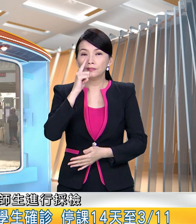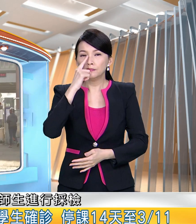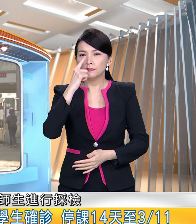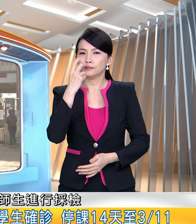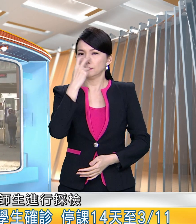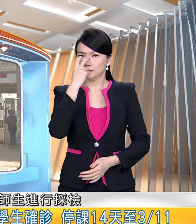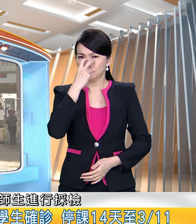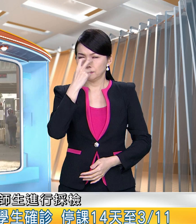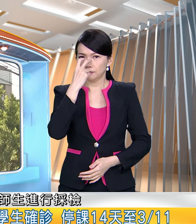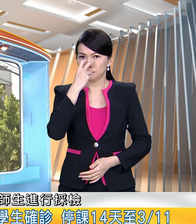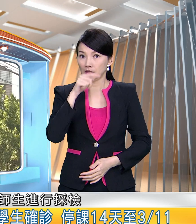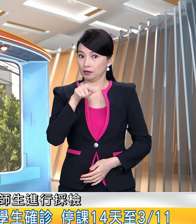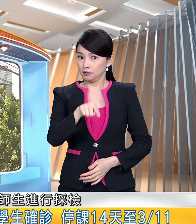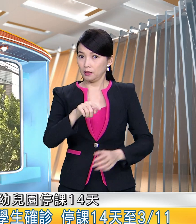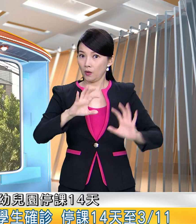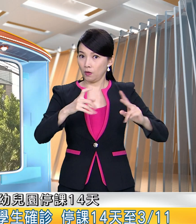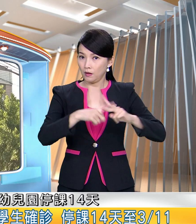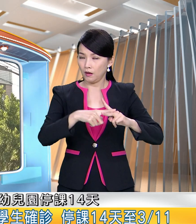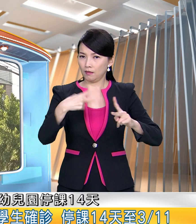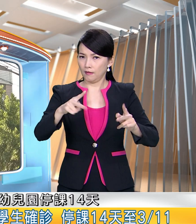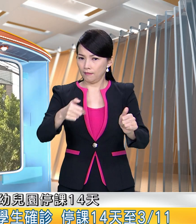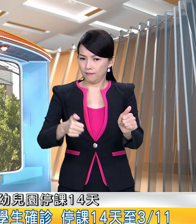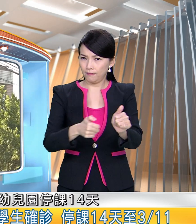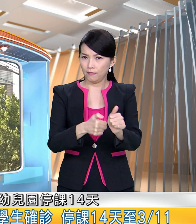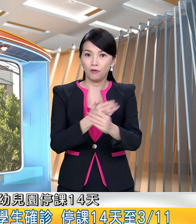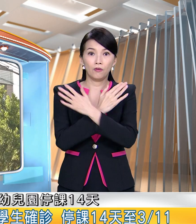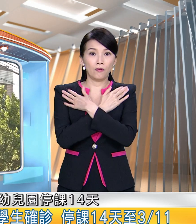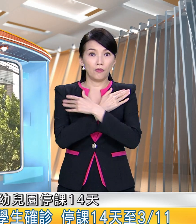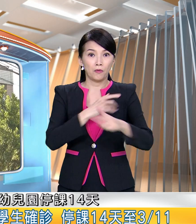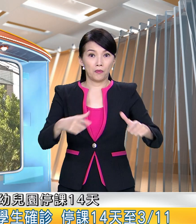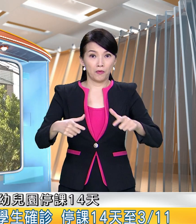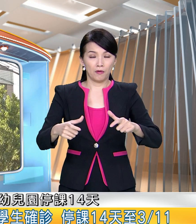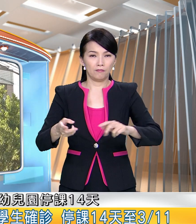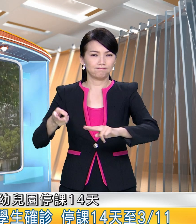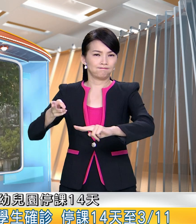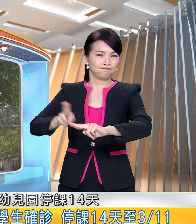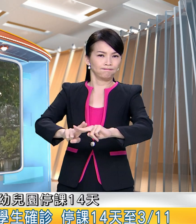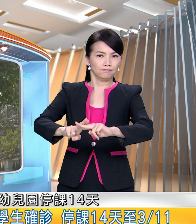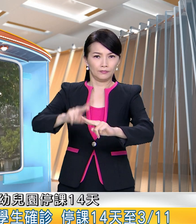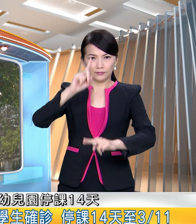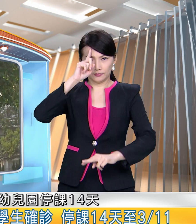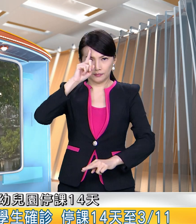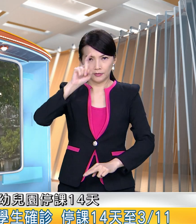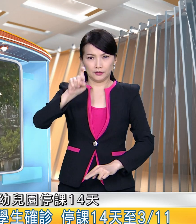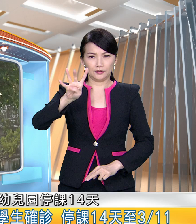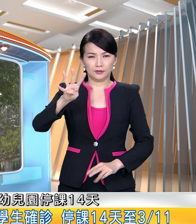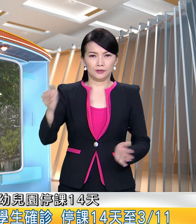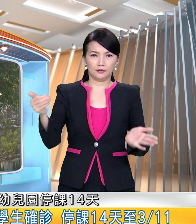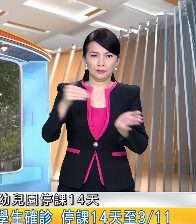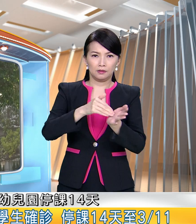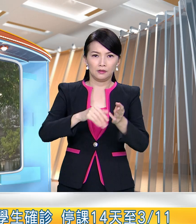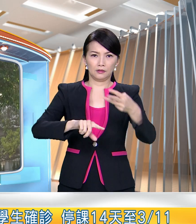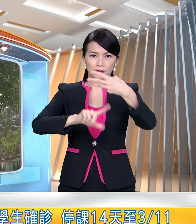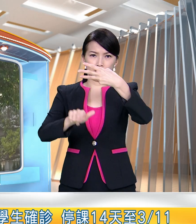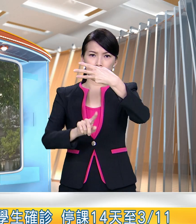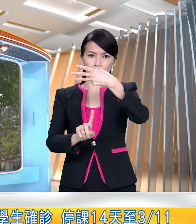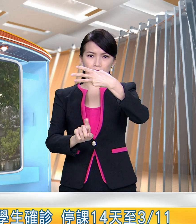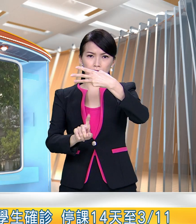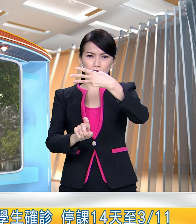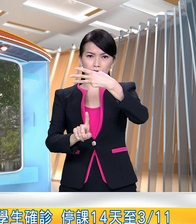生进行裁检。新街国小及附设幼儿园停课14天， 到